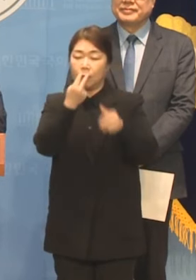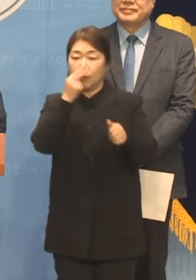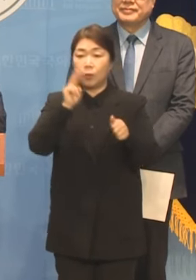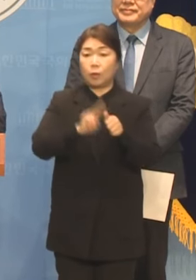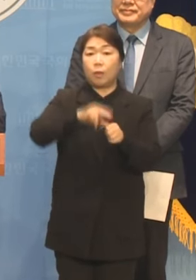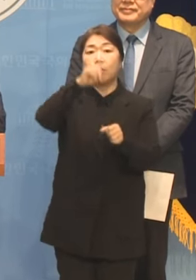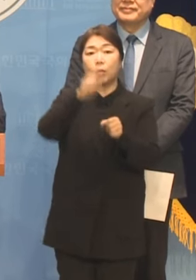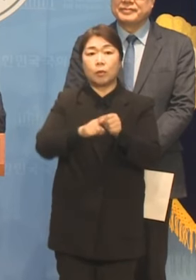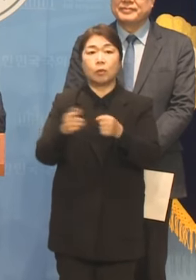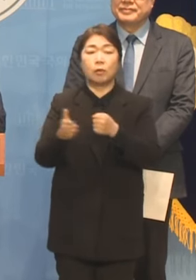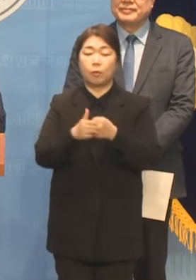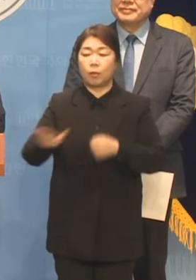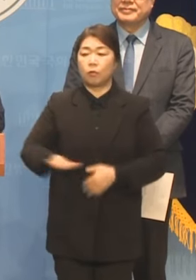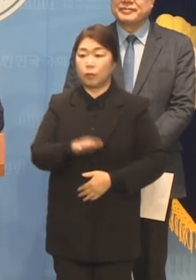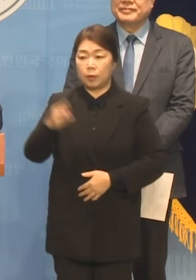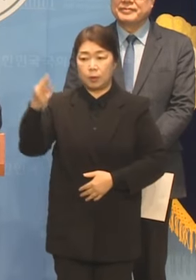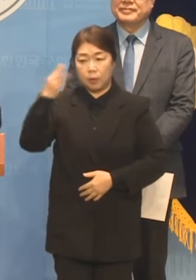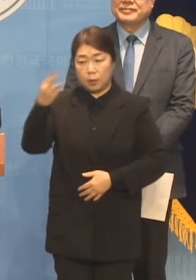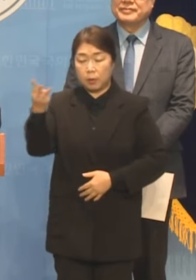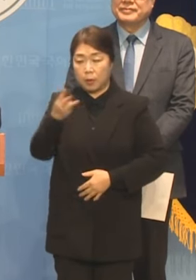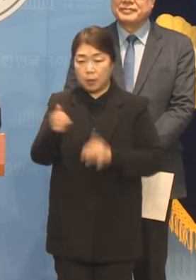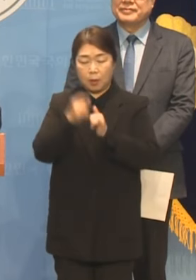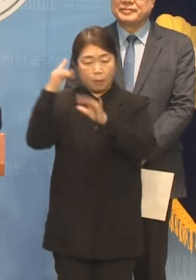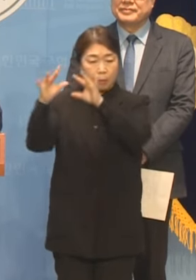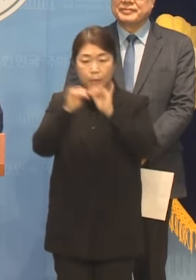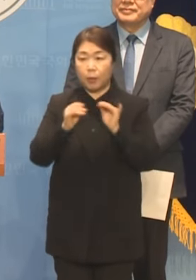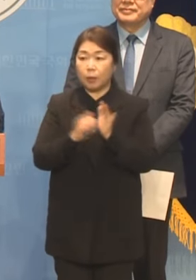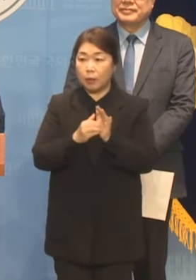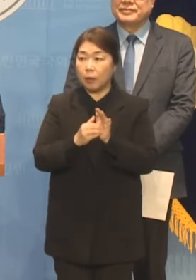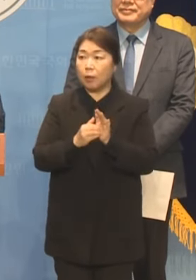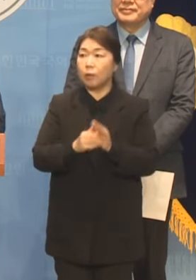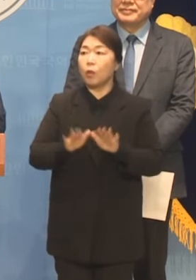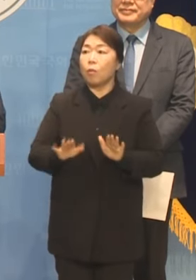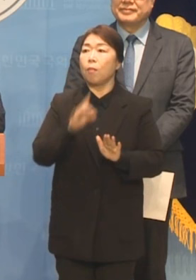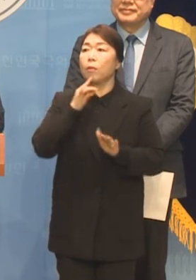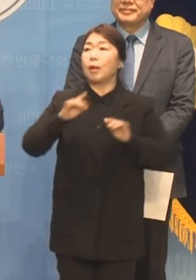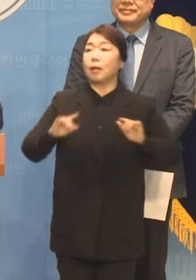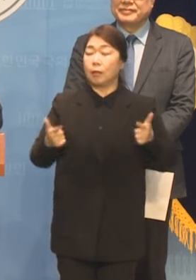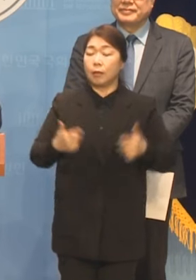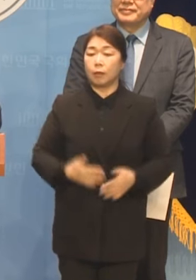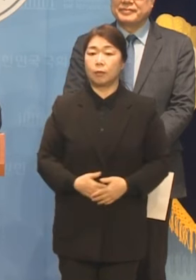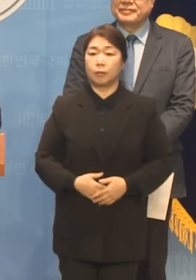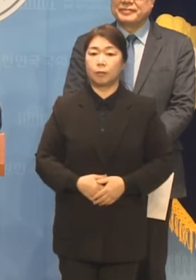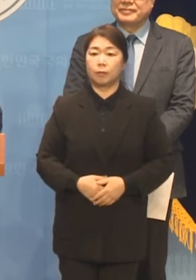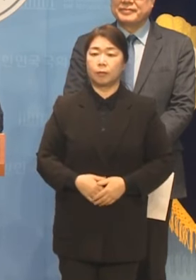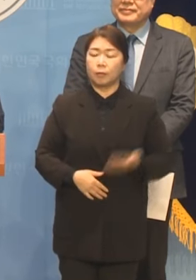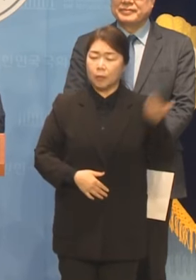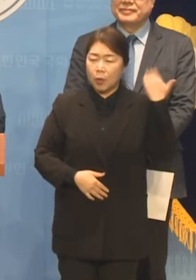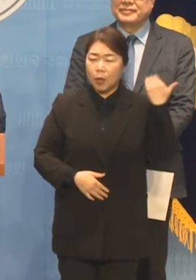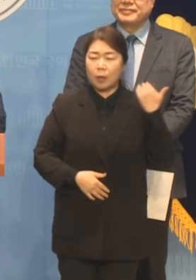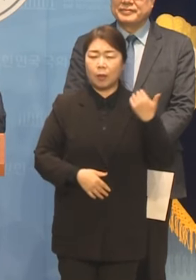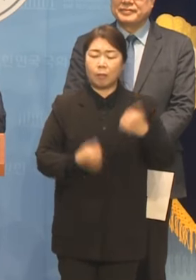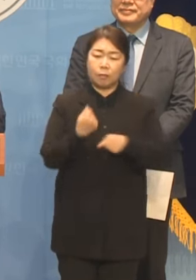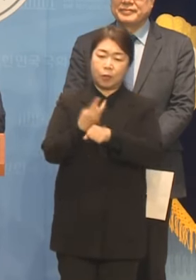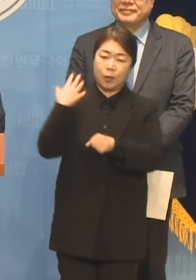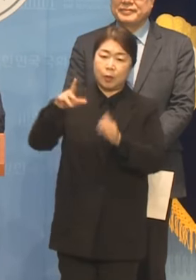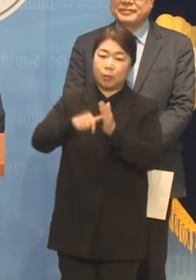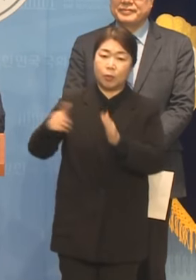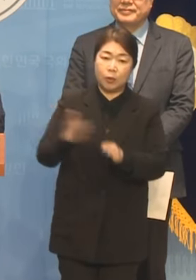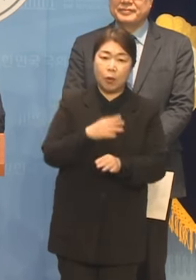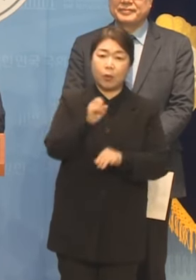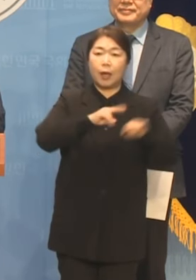저희들이 의견 일치를 보았고요 비단 이번만 의견 일치를 본게 아니라 야인 시절에도 어